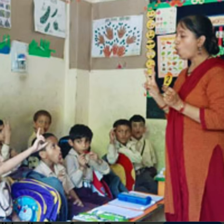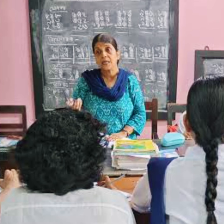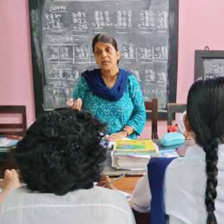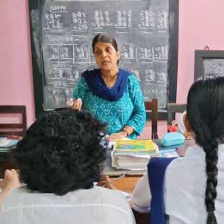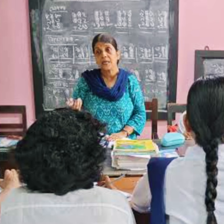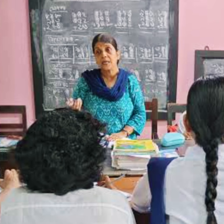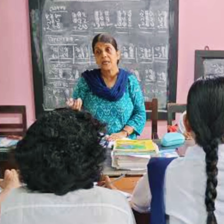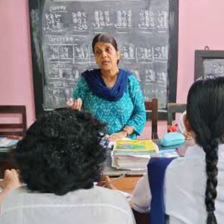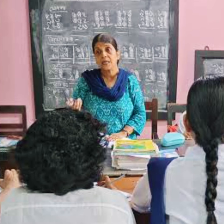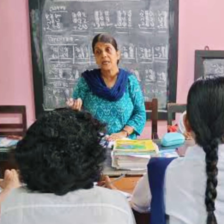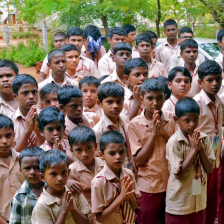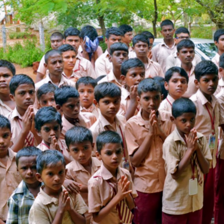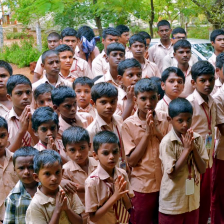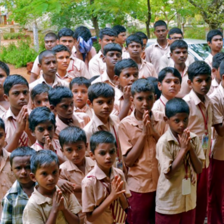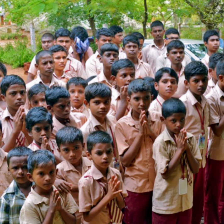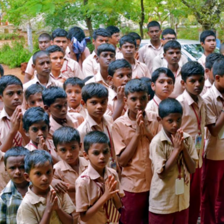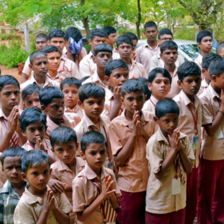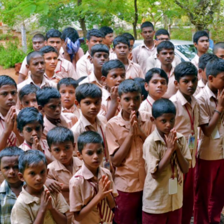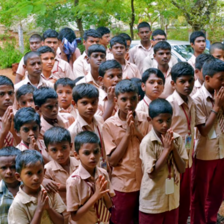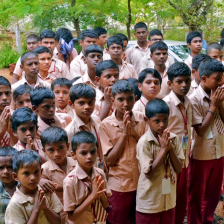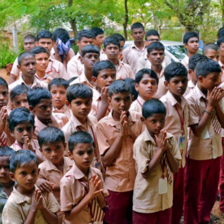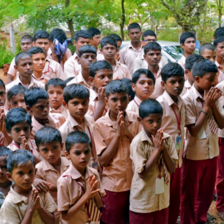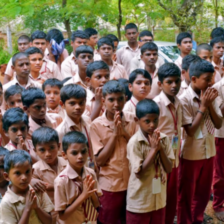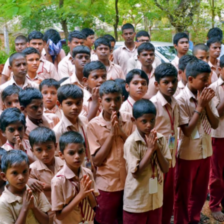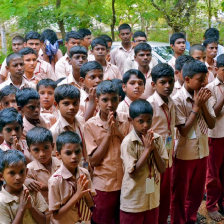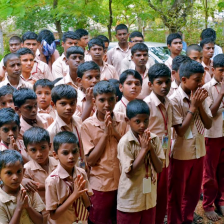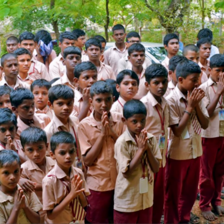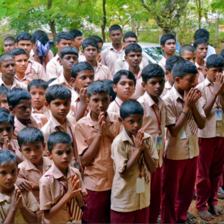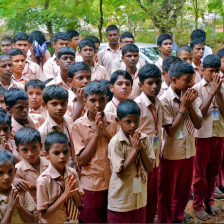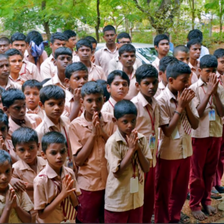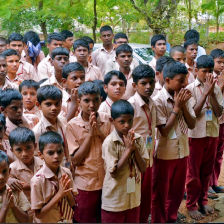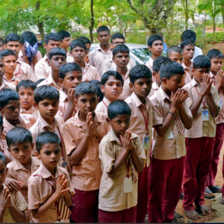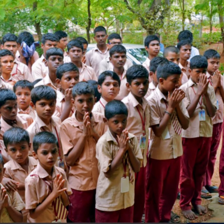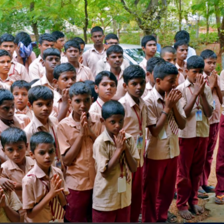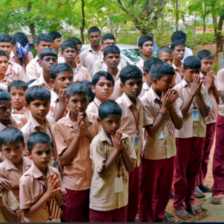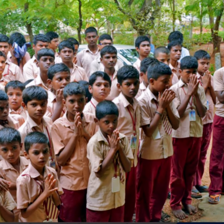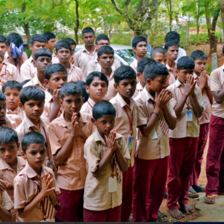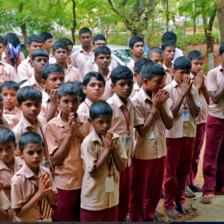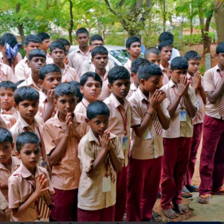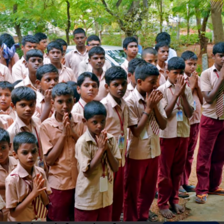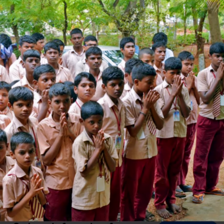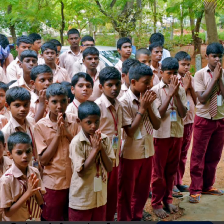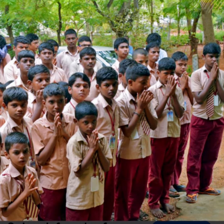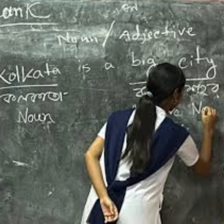নোৱাৰে। এই ফটোখন চাওকচোন, স্কুল আৰম্ভ হোৱাৰ আগতে কণ শিশুসকলে কিদৰে প্ৰাৰ্থনা কৰিছে। আৰু